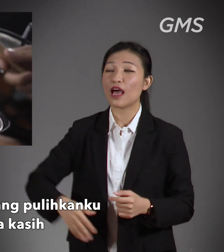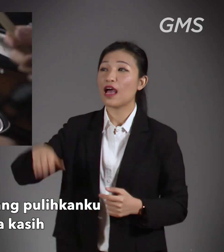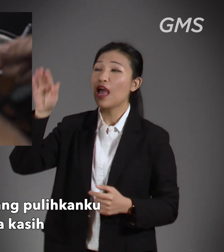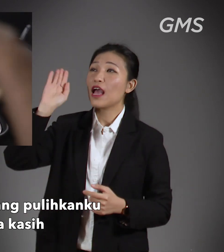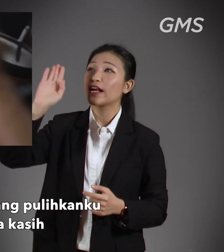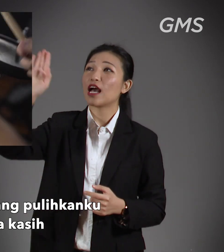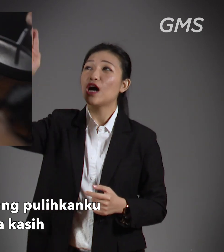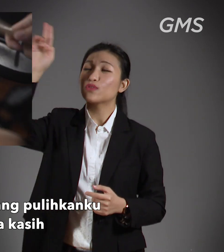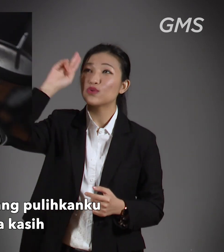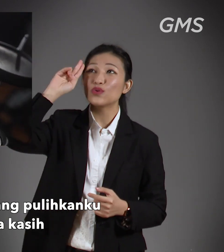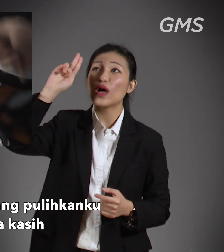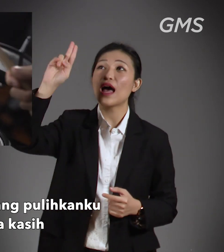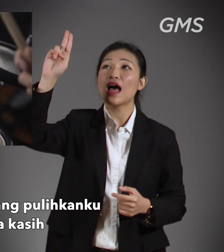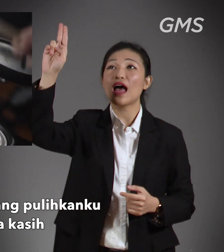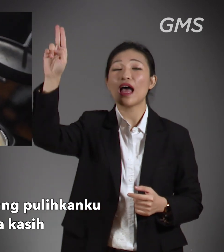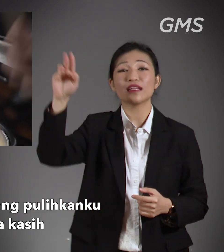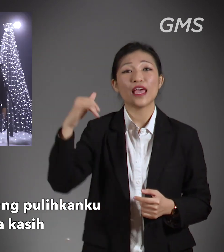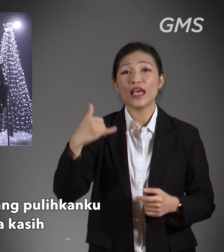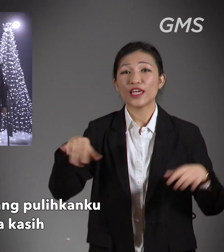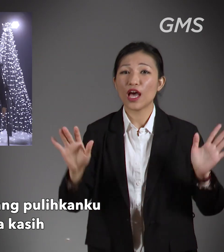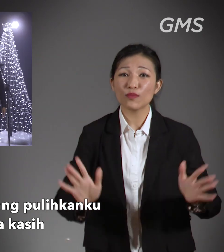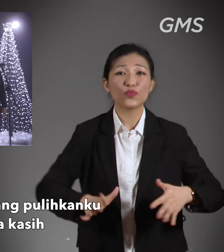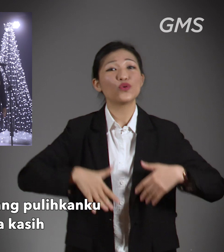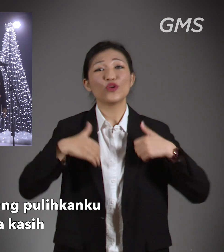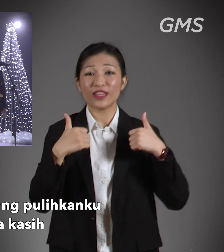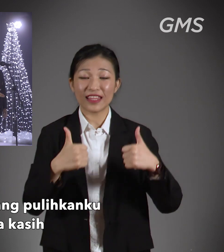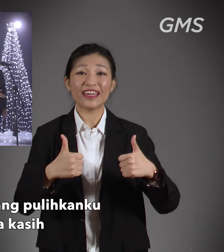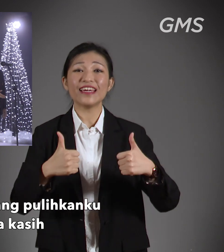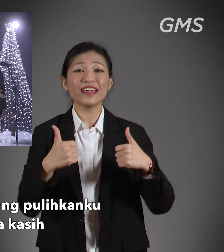Yesus. Kau Tuhan yang